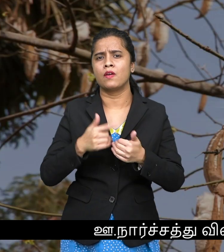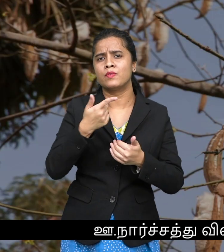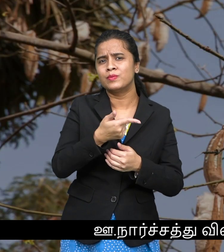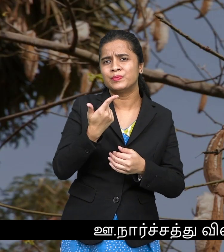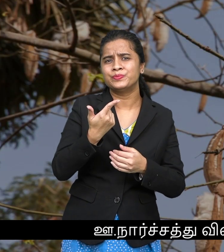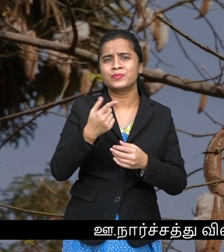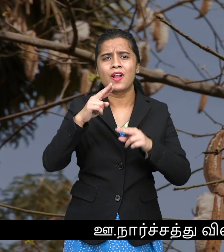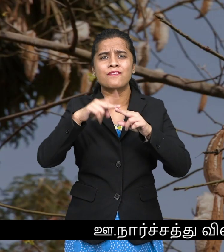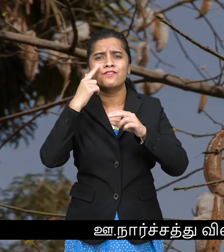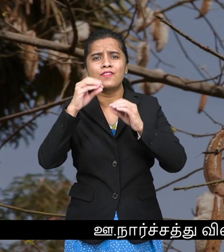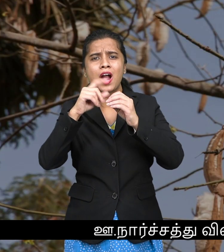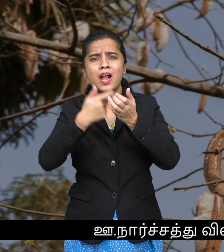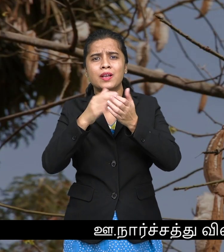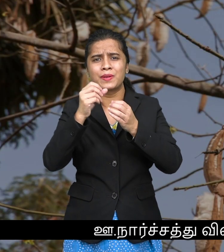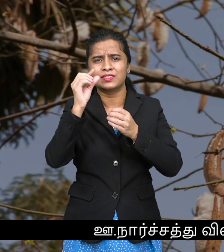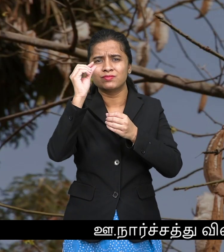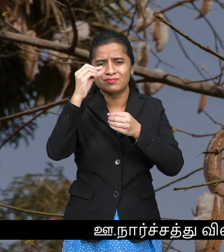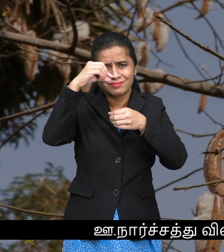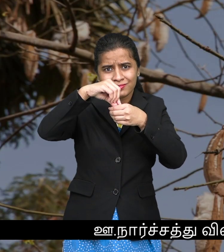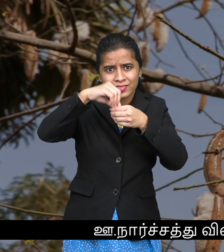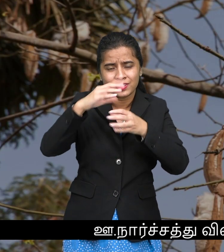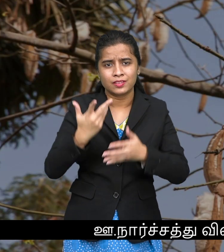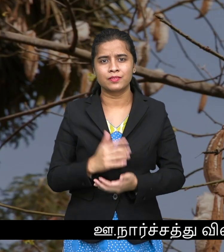நார்ச்சத்து விதைகள் எப்படி இருக்கும்?